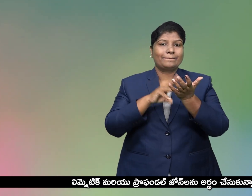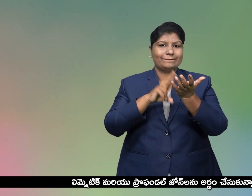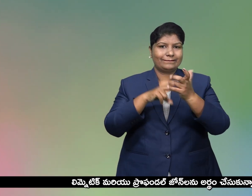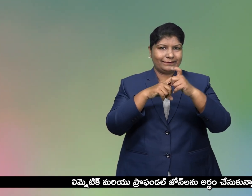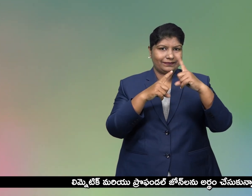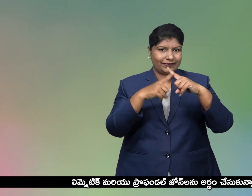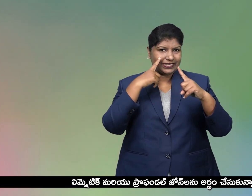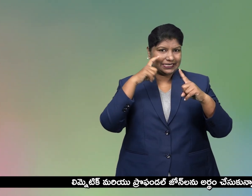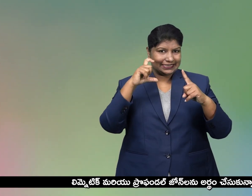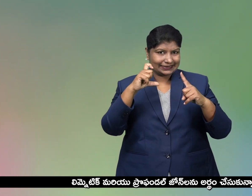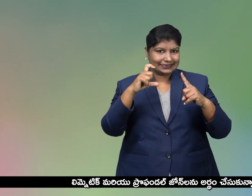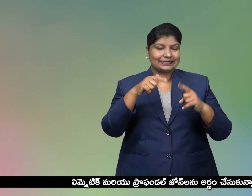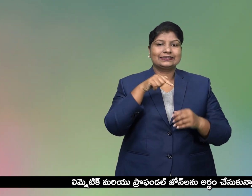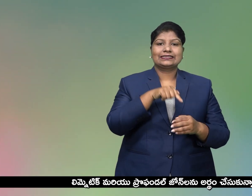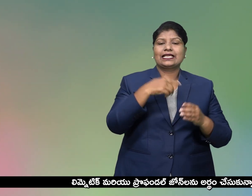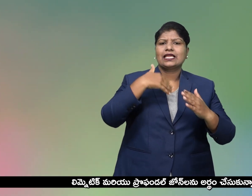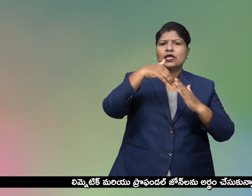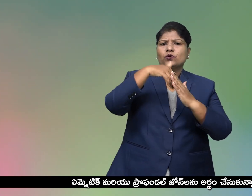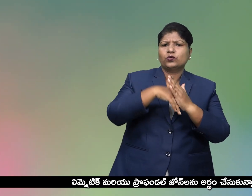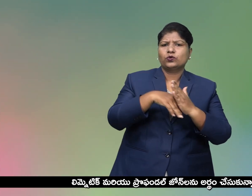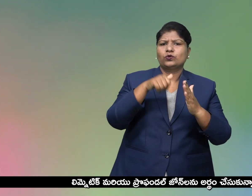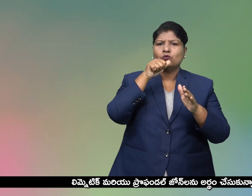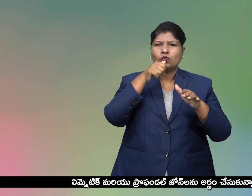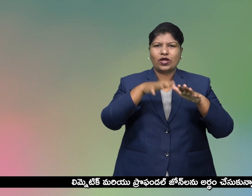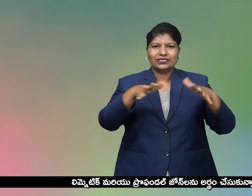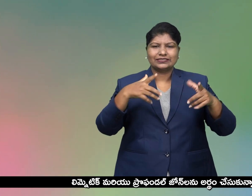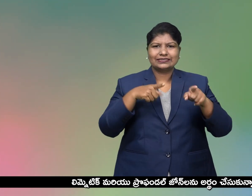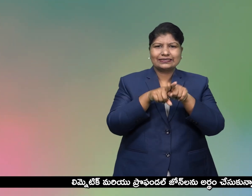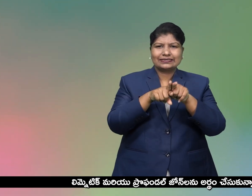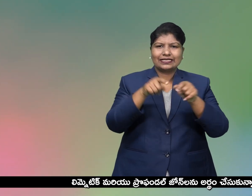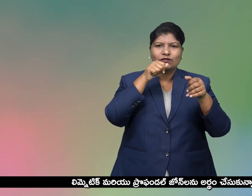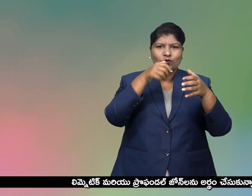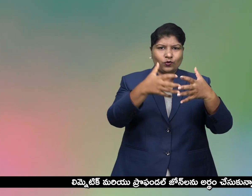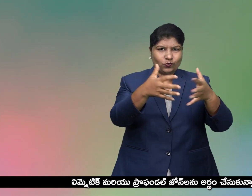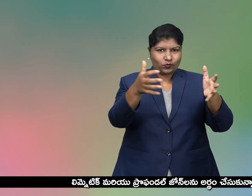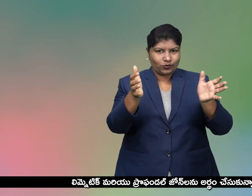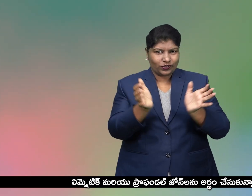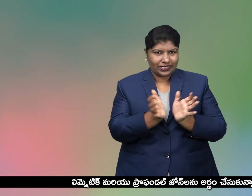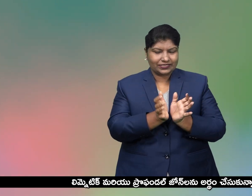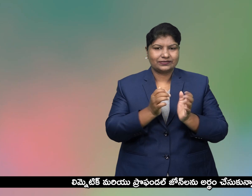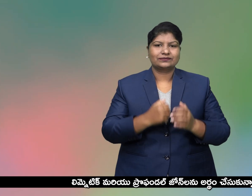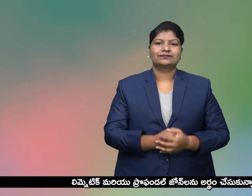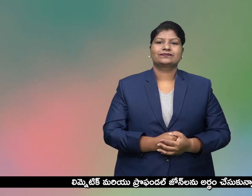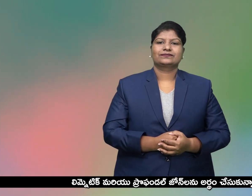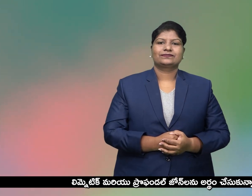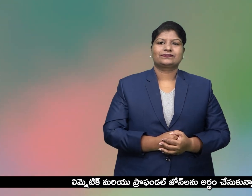లిమ్నటిక్ మరియు ప్రొఫండల్ జోన్లను అర్థం చేసుకున్నారు.